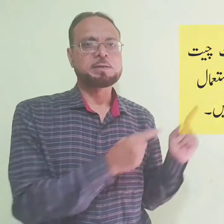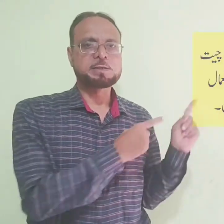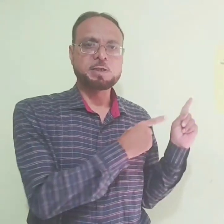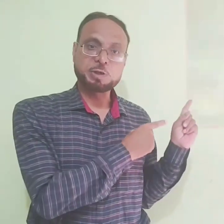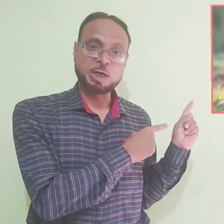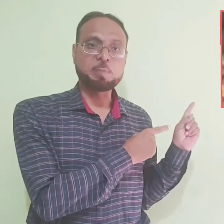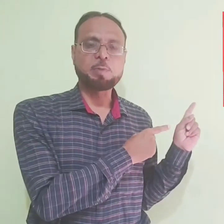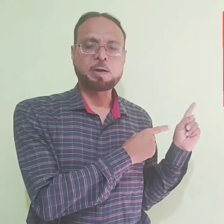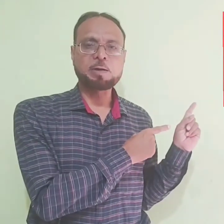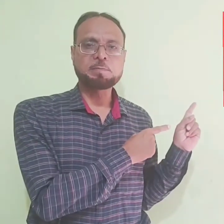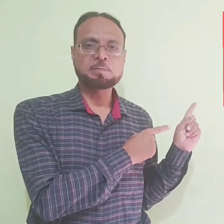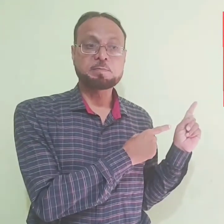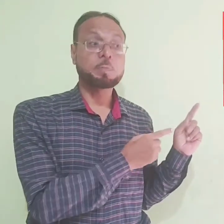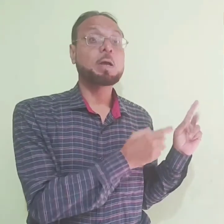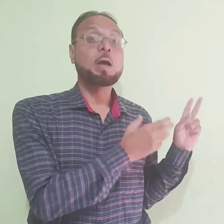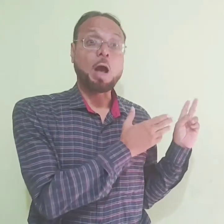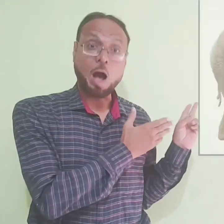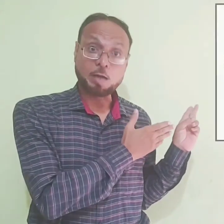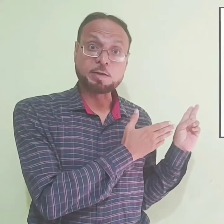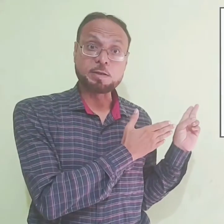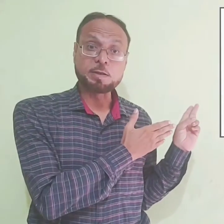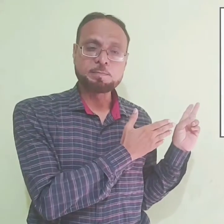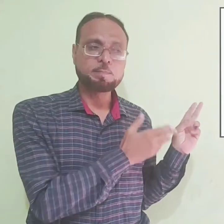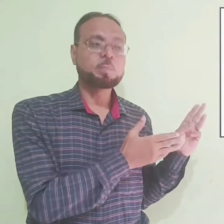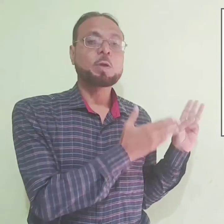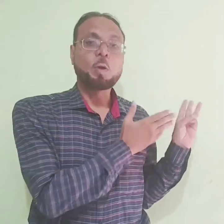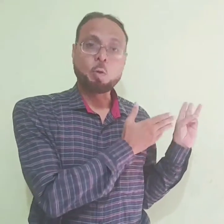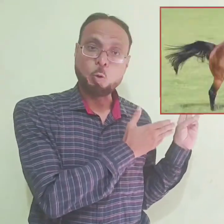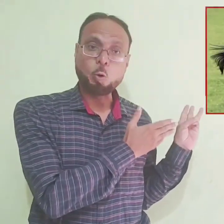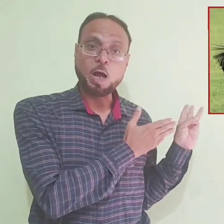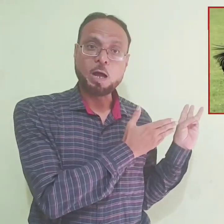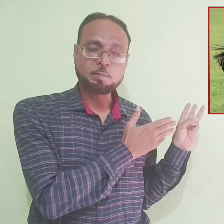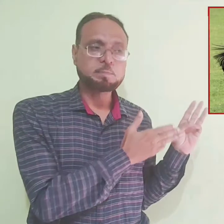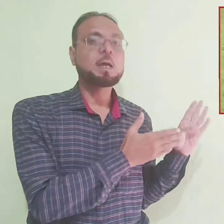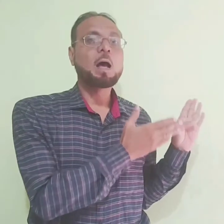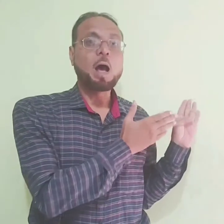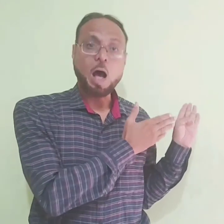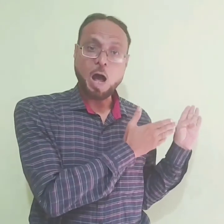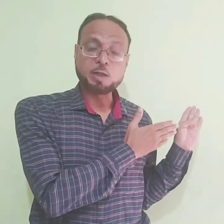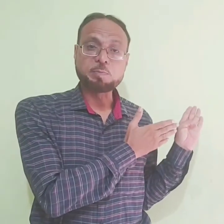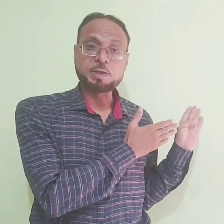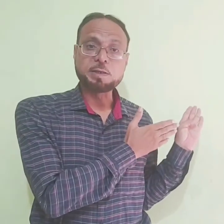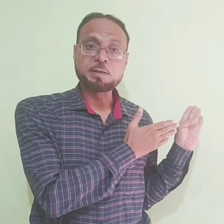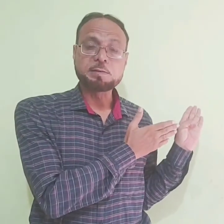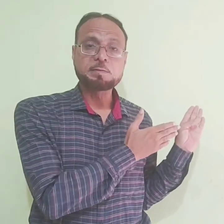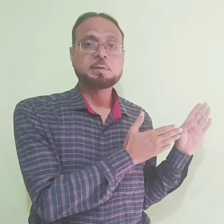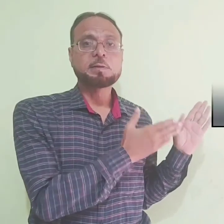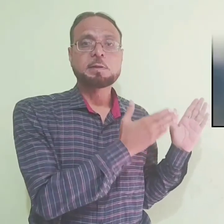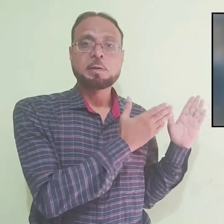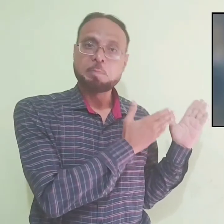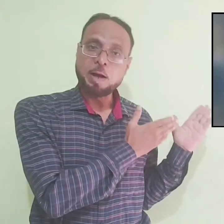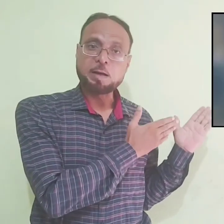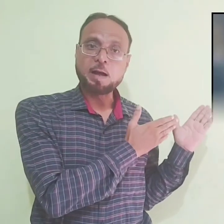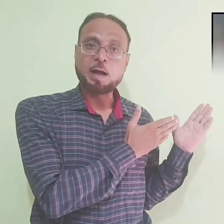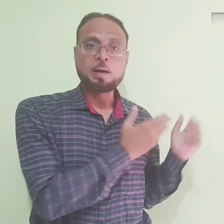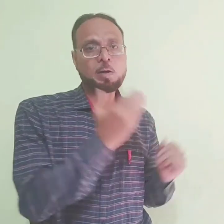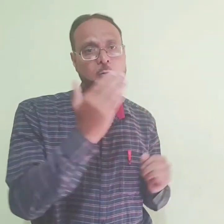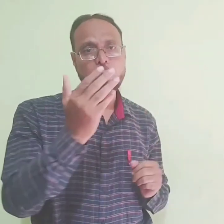जैसे शेर बबर, हाथी, घोड़ा, आदमी, बकरा